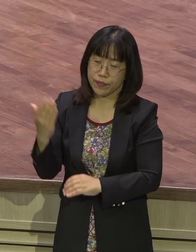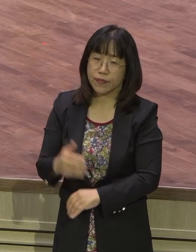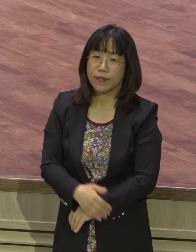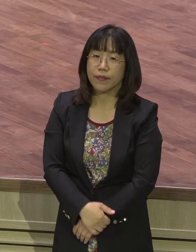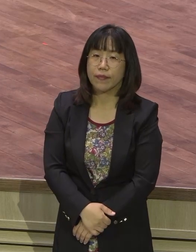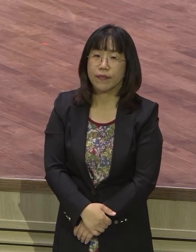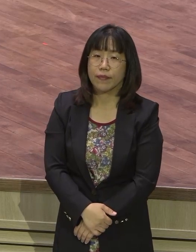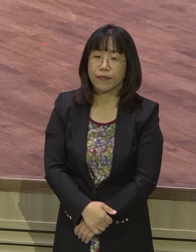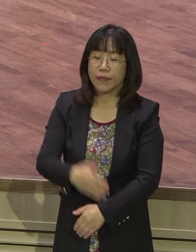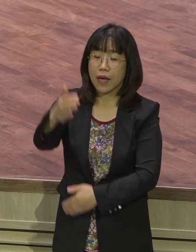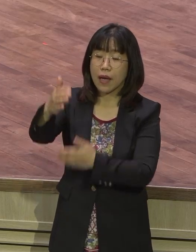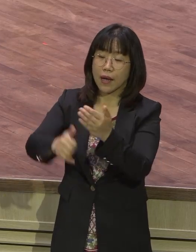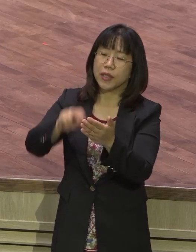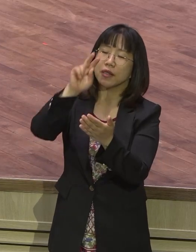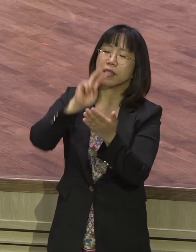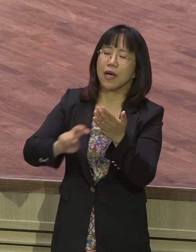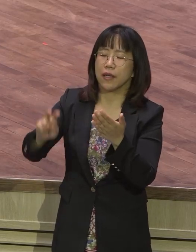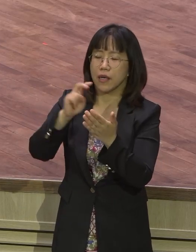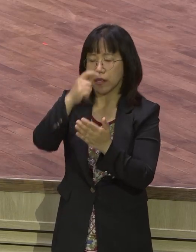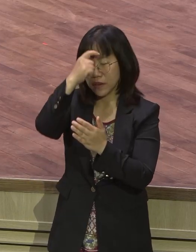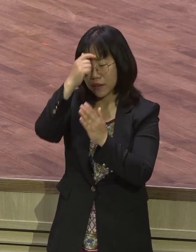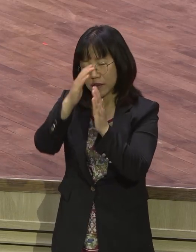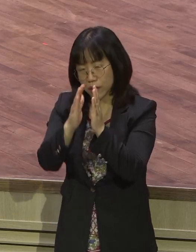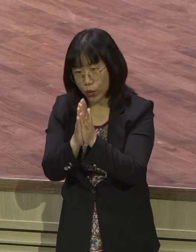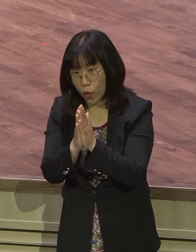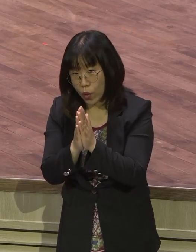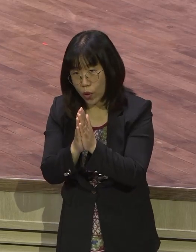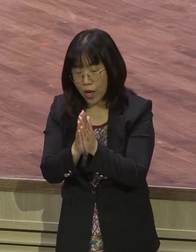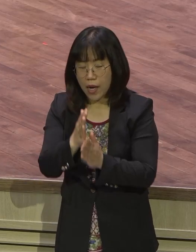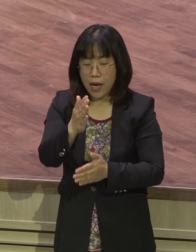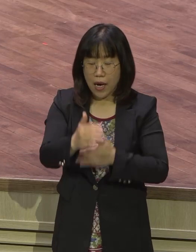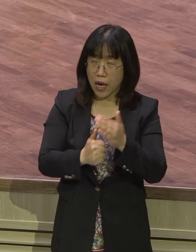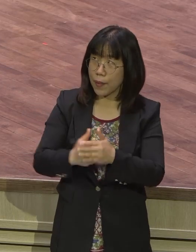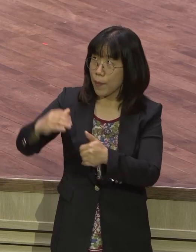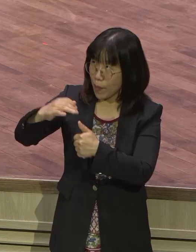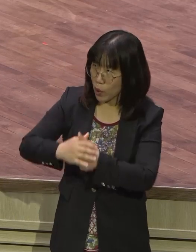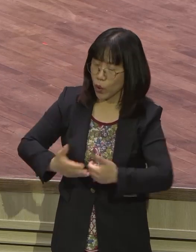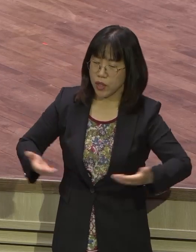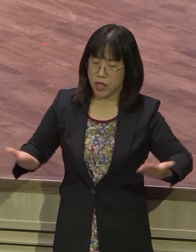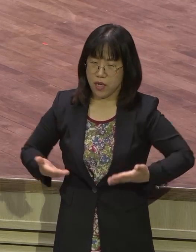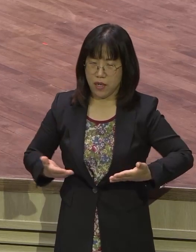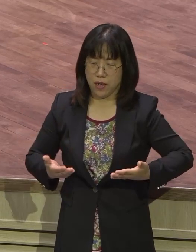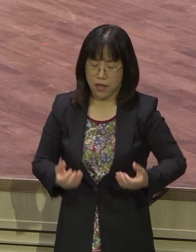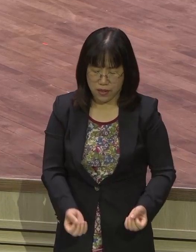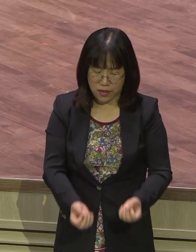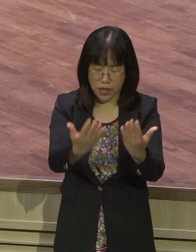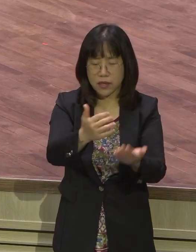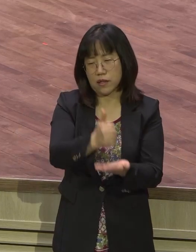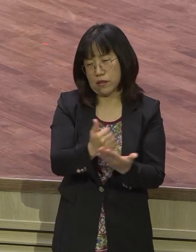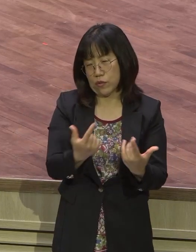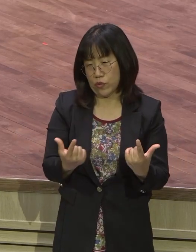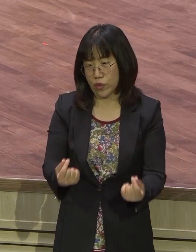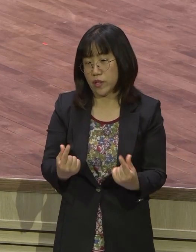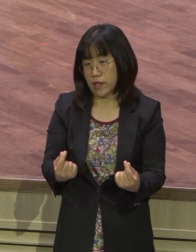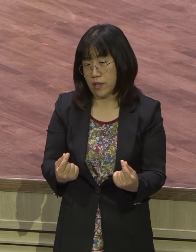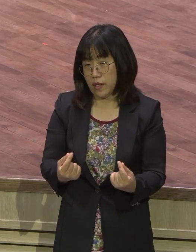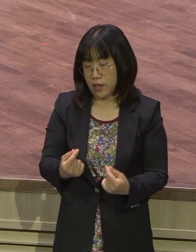하나님을 찬양하고 하나님 앞에 기도하고 하나님 일을 하고 이 제사장은 제사장 아니고 하나님 할 수 없어요